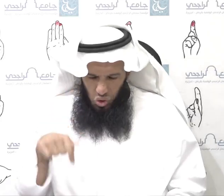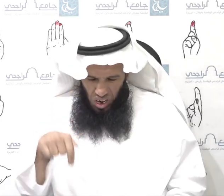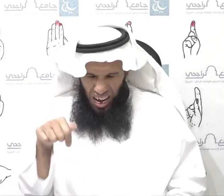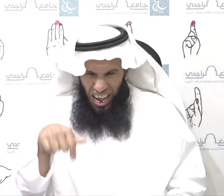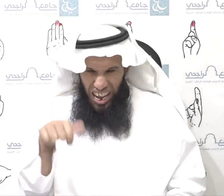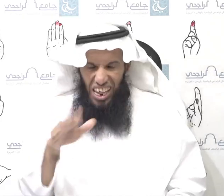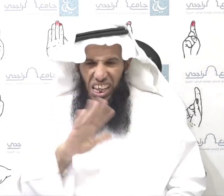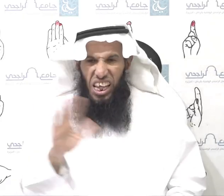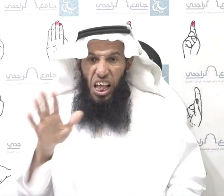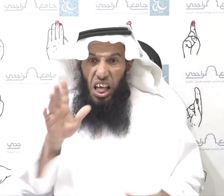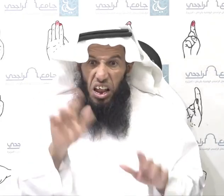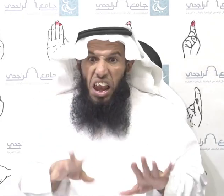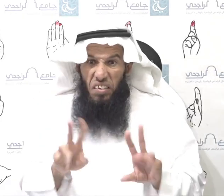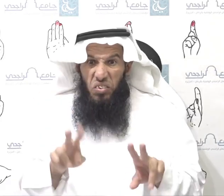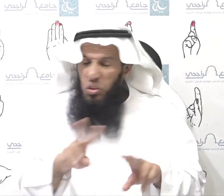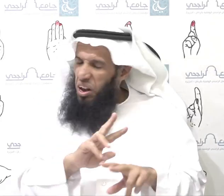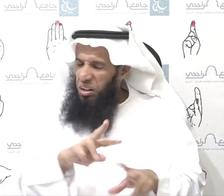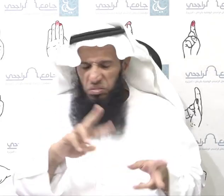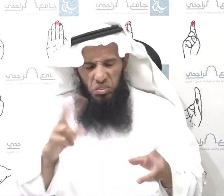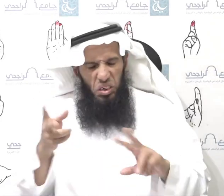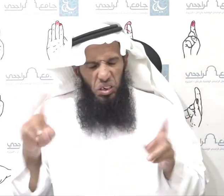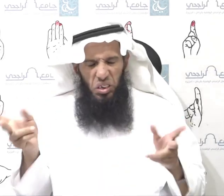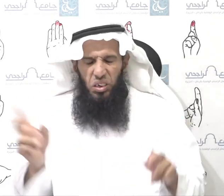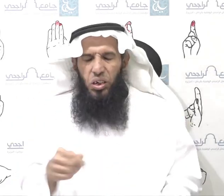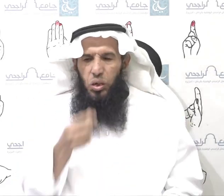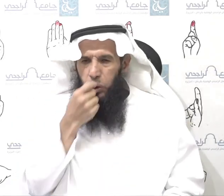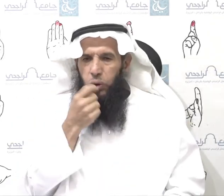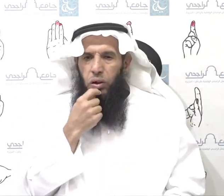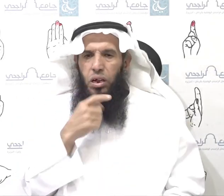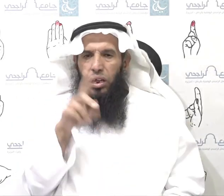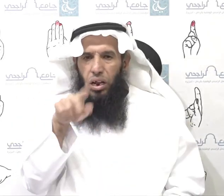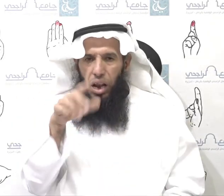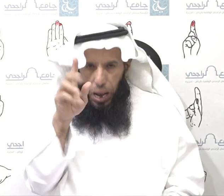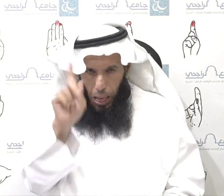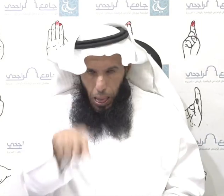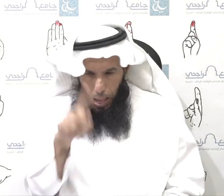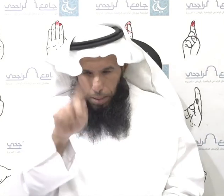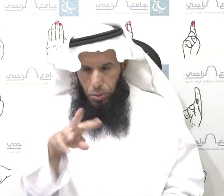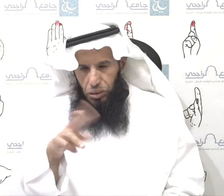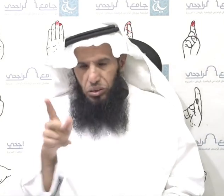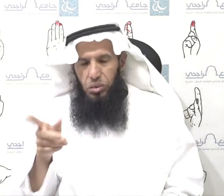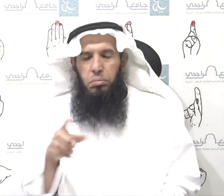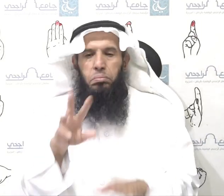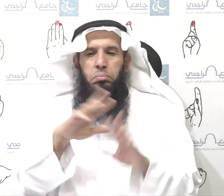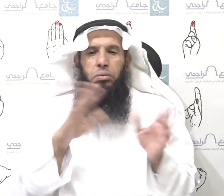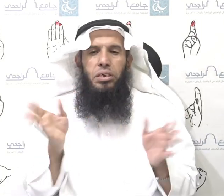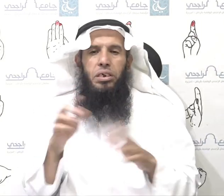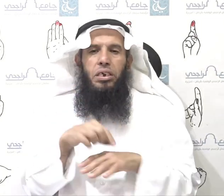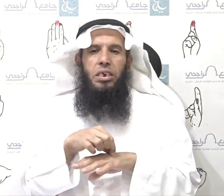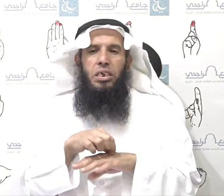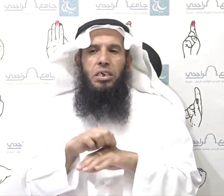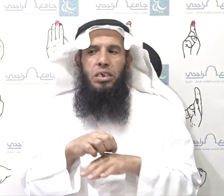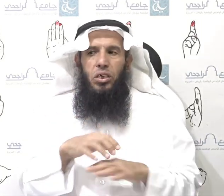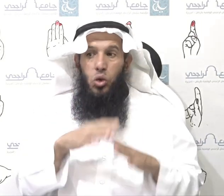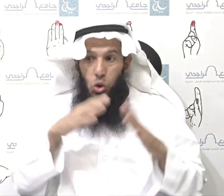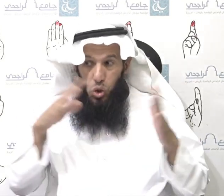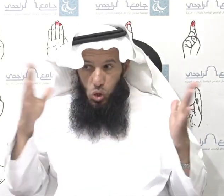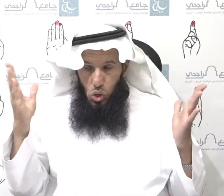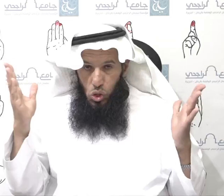حال، وتلك الأيام نداولها بين الناس. في كثير من المجتمعات